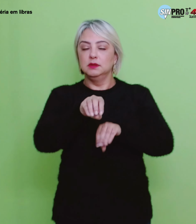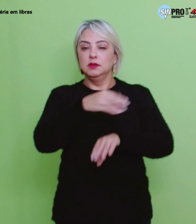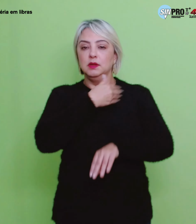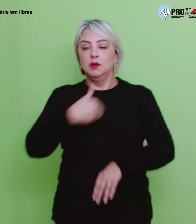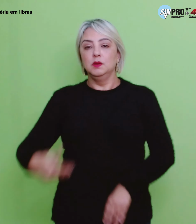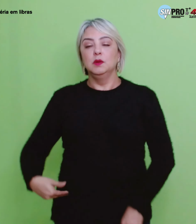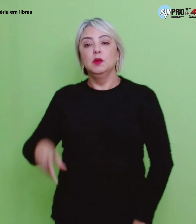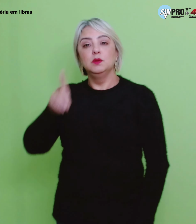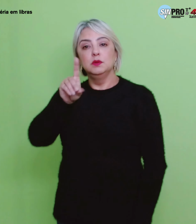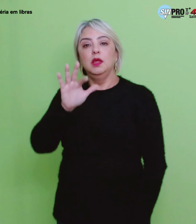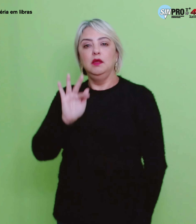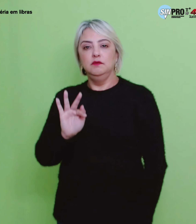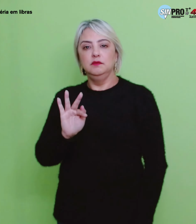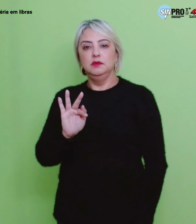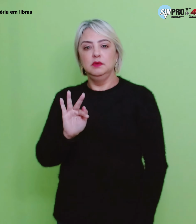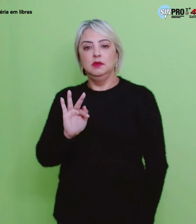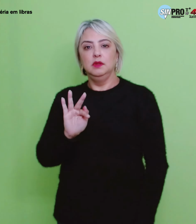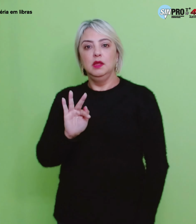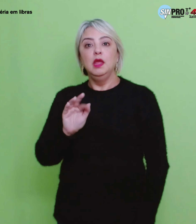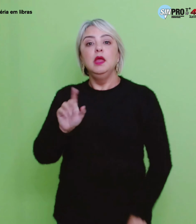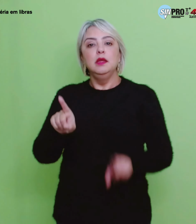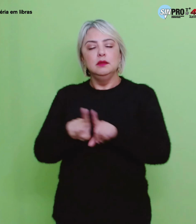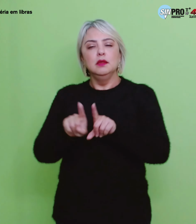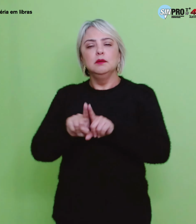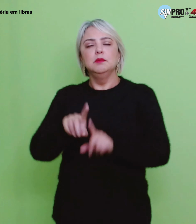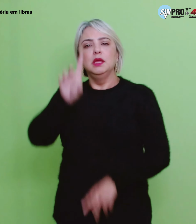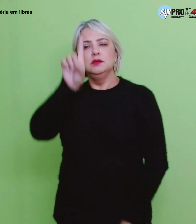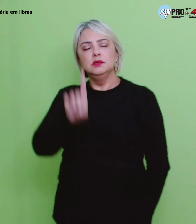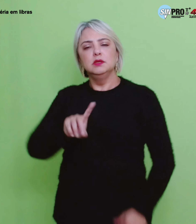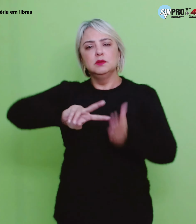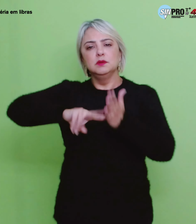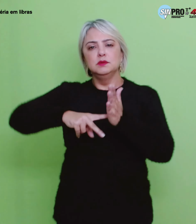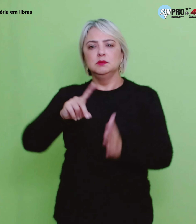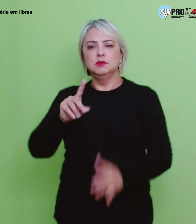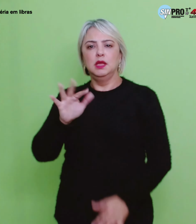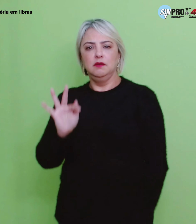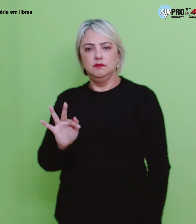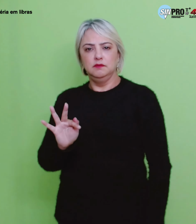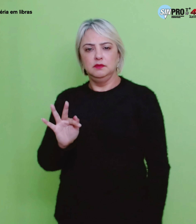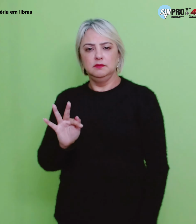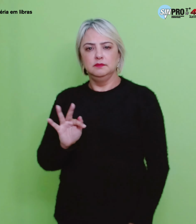Pública de Ensino do Distrito Federal e diretora do Simpro-DF.